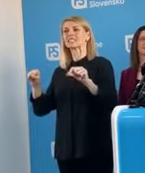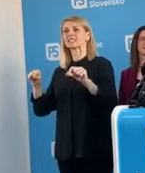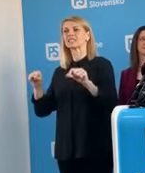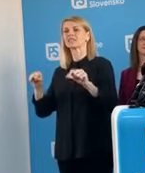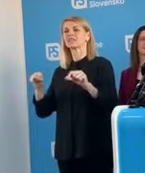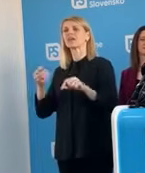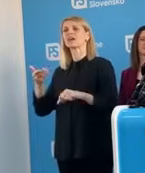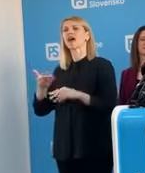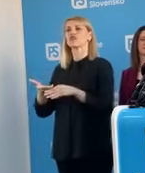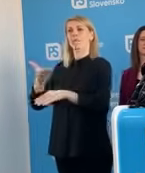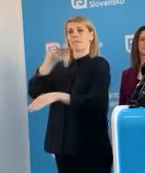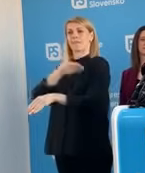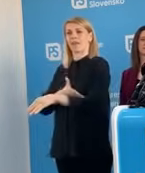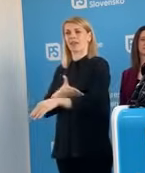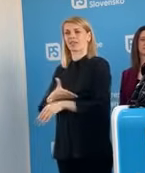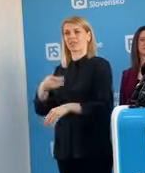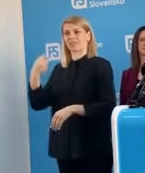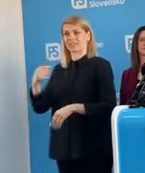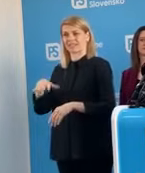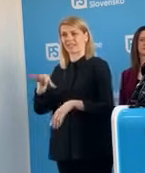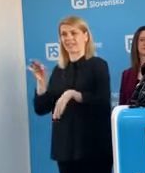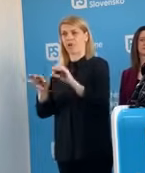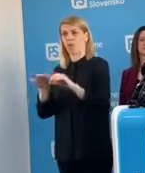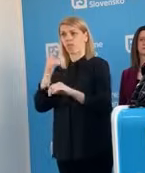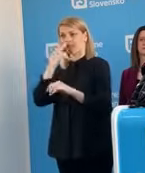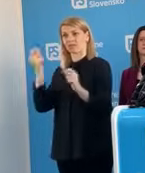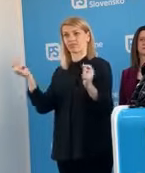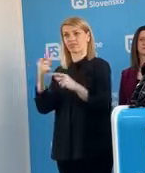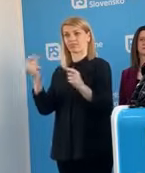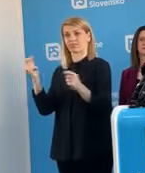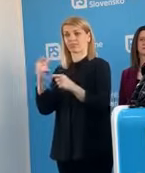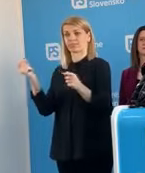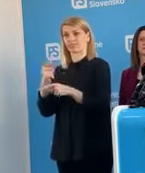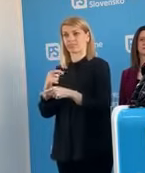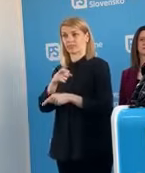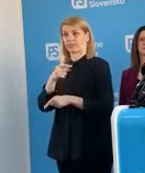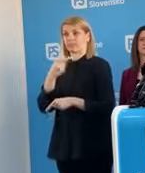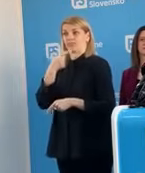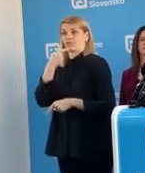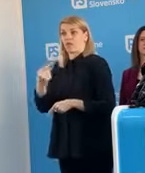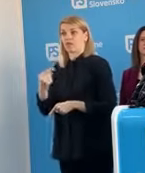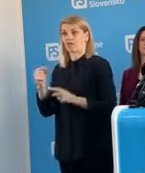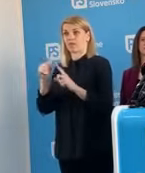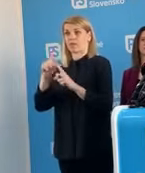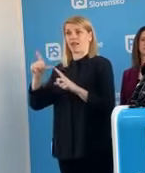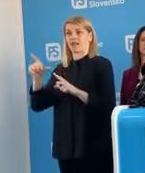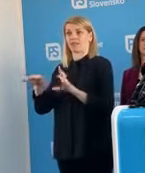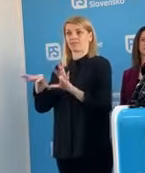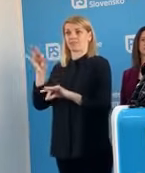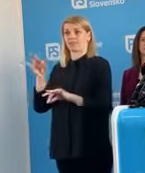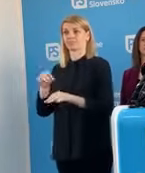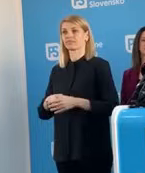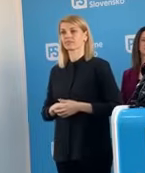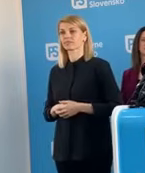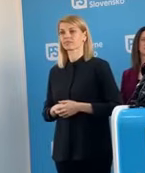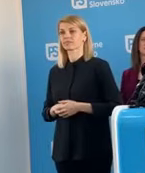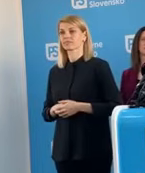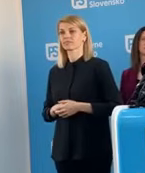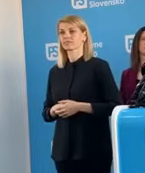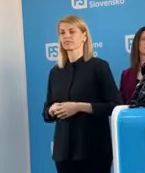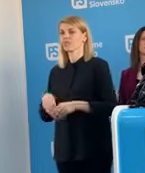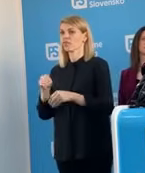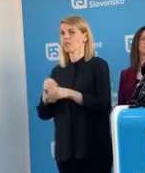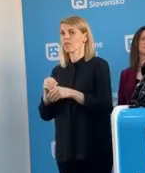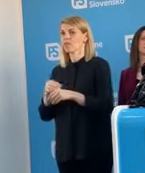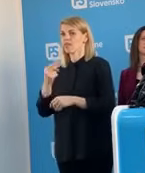predtým, ako boli prezidentské voľby. Tak najnovší diel je o tom, že má pán premiér